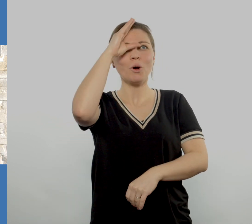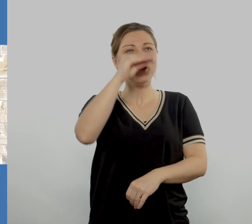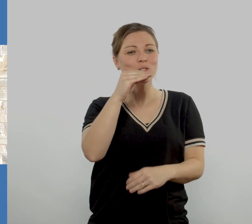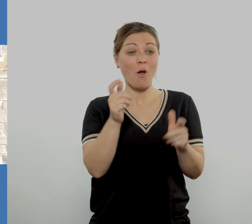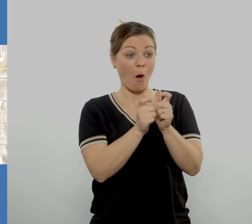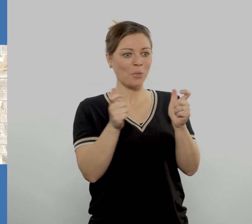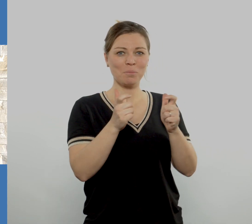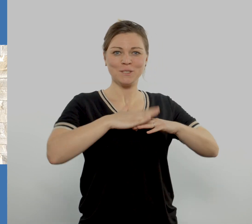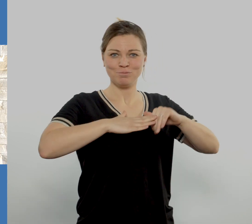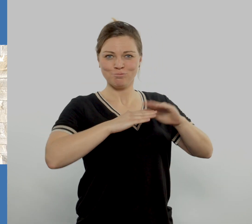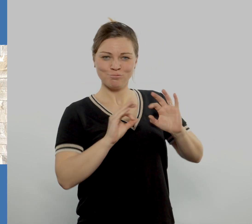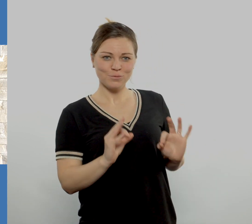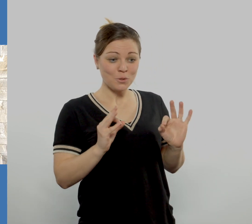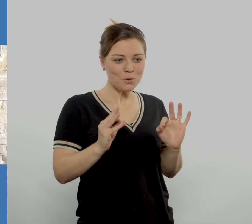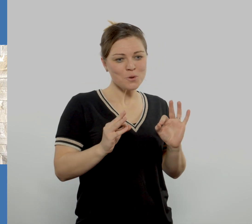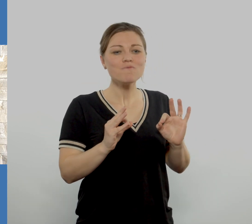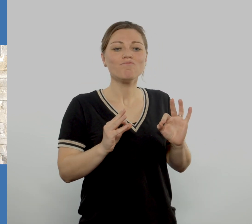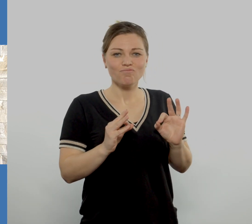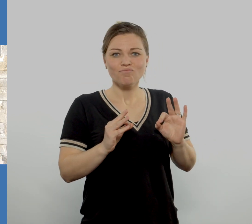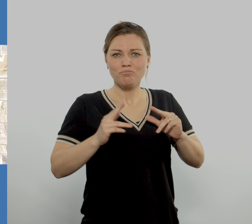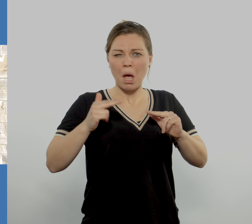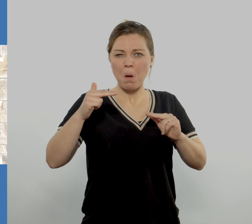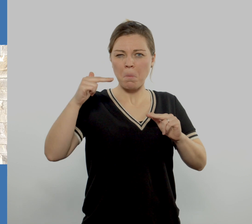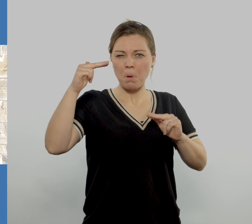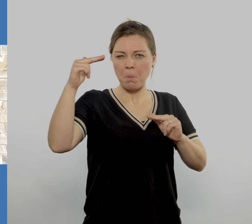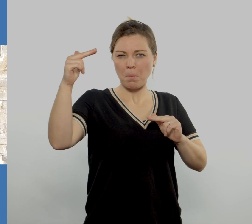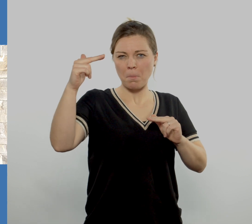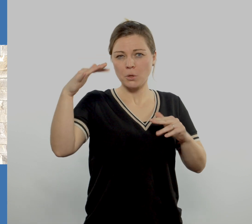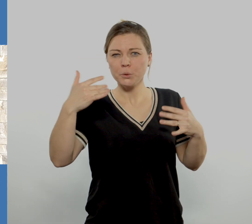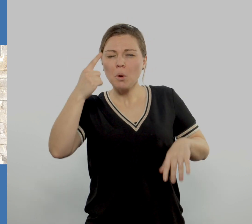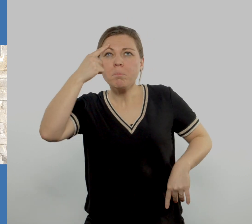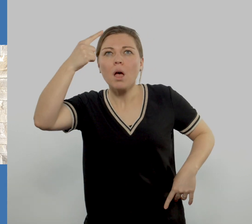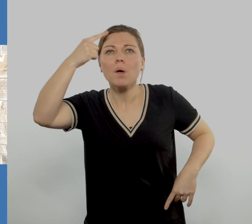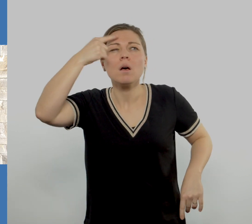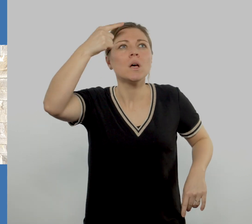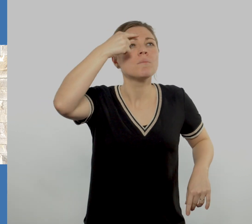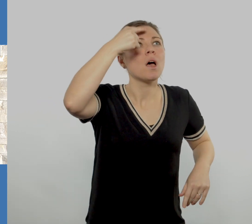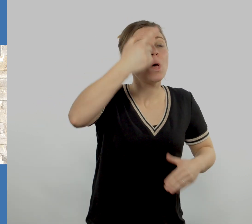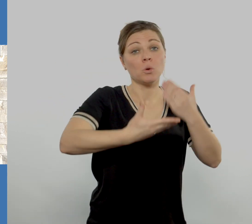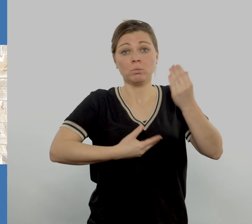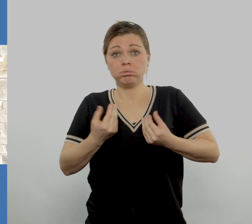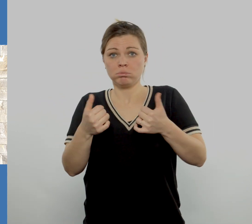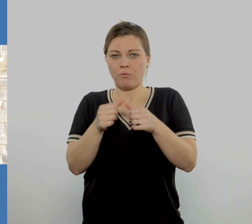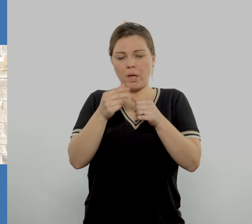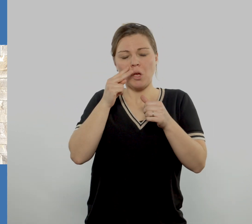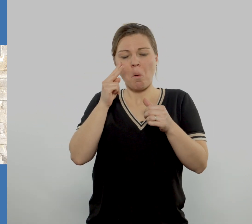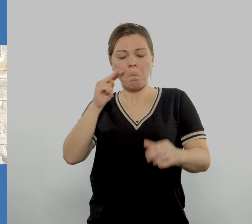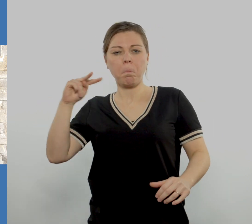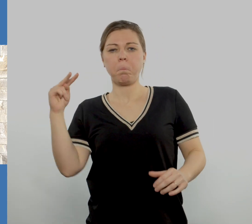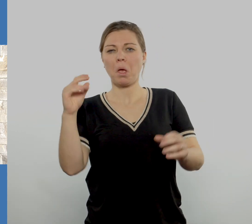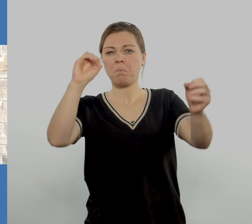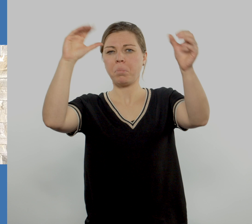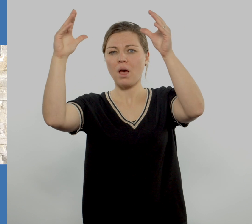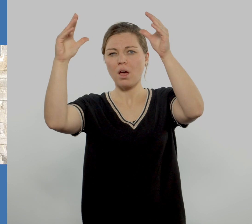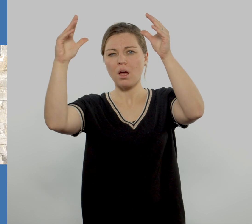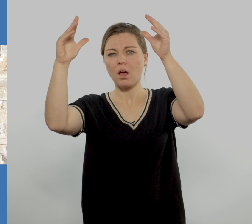sa société, on va gravir des échelons. Ça va commencer à prendre beaucoup de choses dans nos pensées, dans notre manière de voir les choses. Et puis,